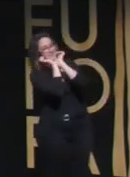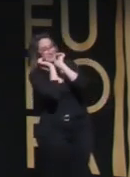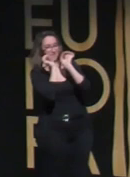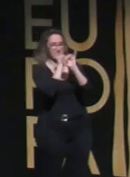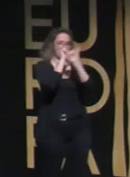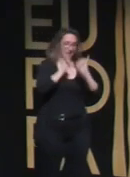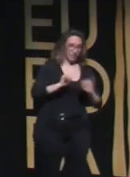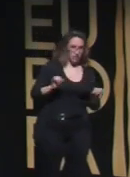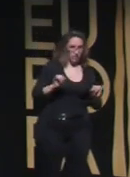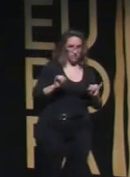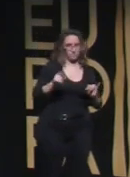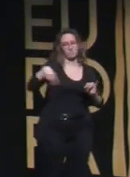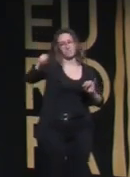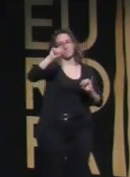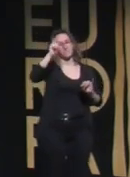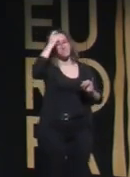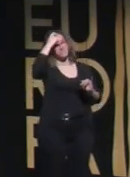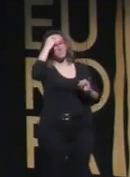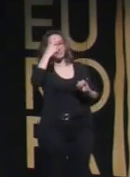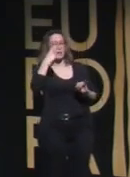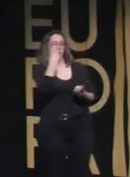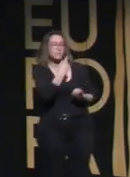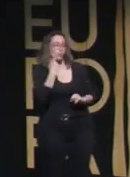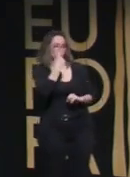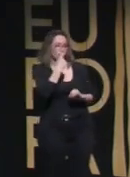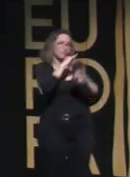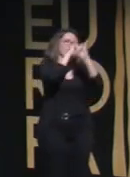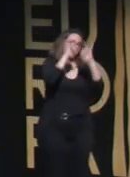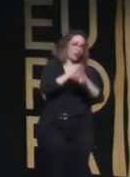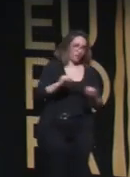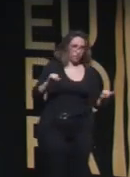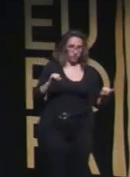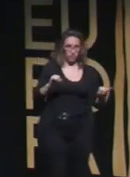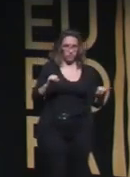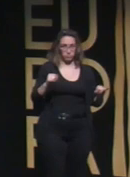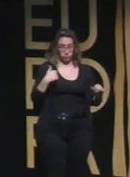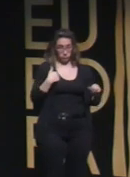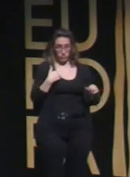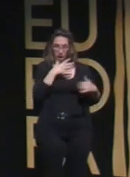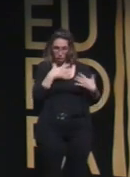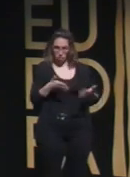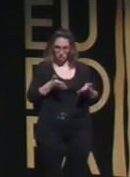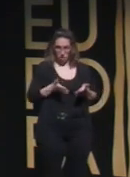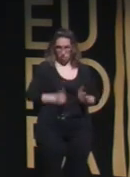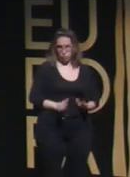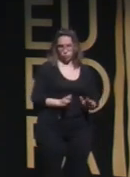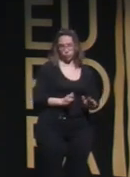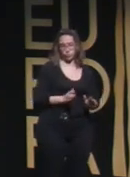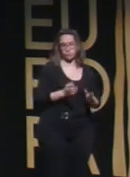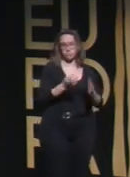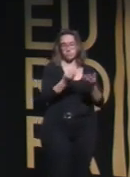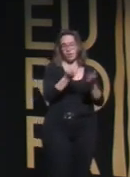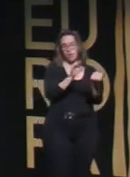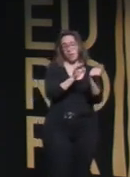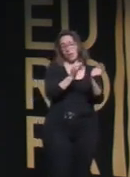armonía. Aquí todas las familias están de puta madre, aquí los hijos, bueno, yo a este paso, ahora tengo dos mellizos de 3 años y medio. Ya estoy en